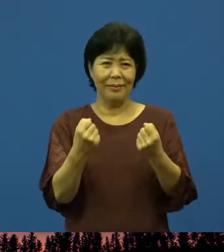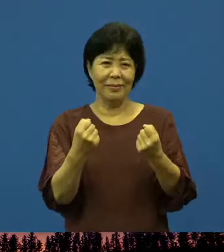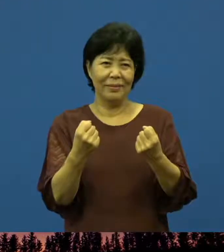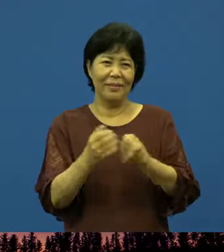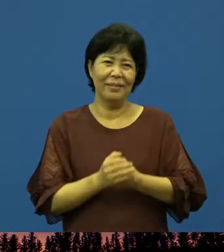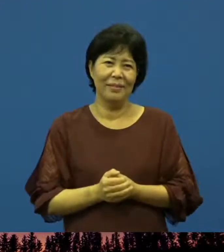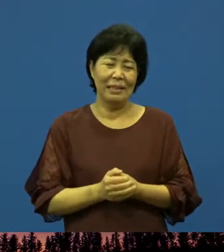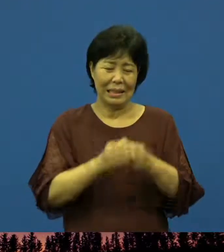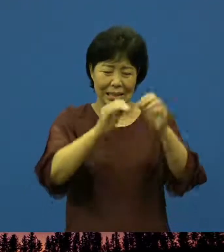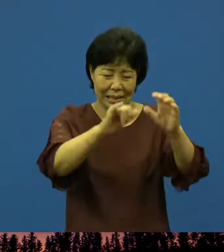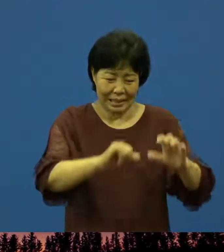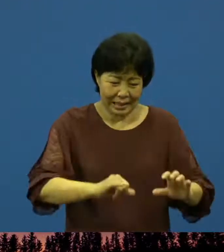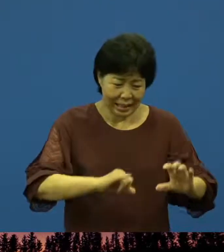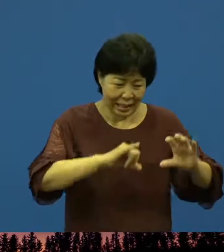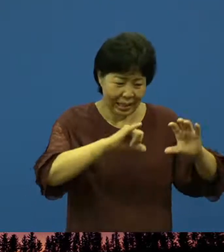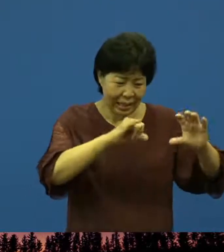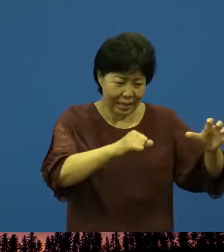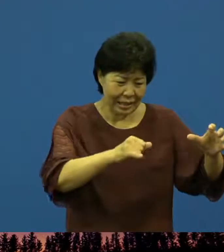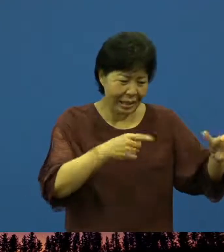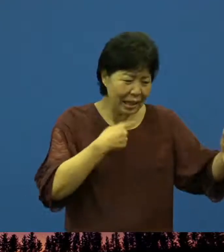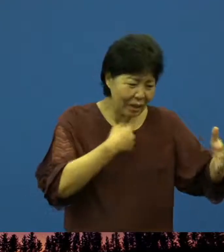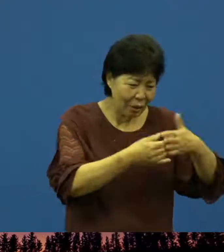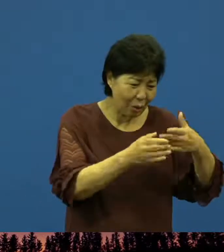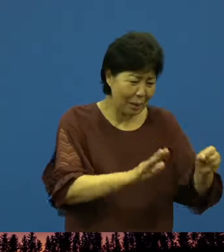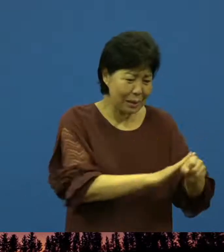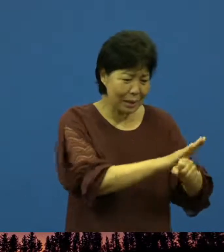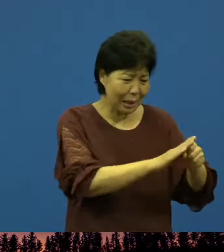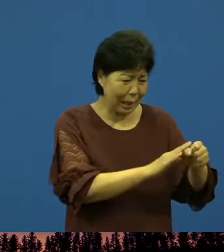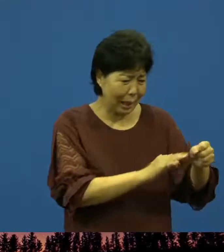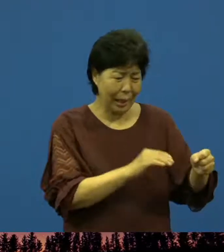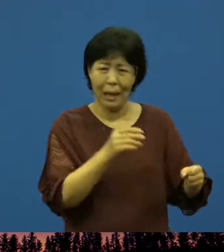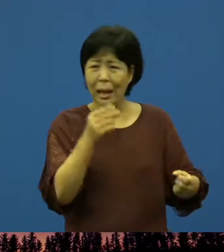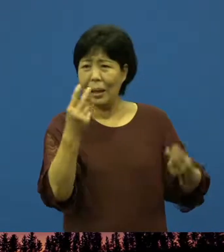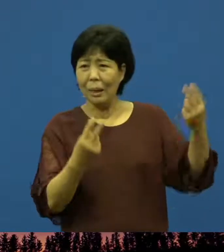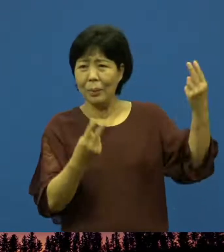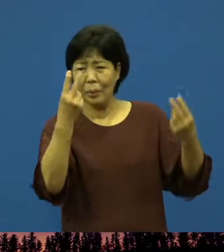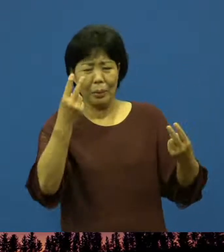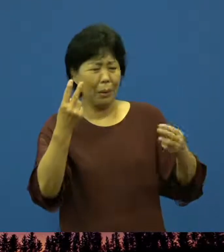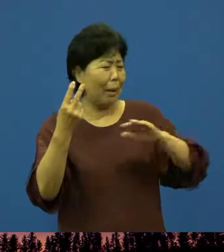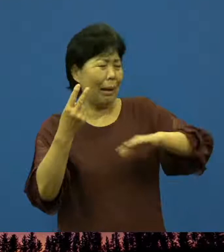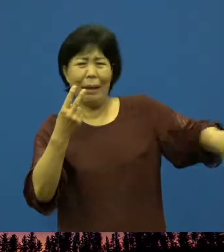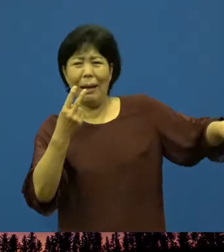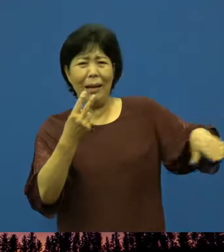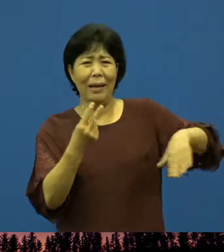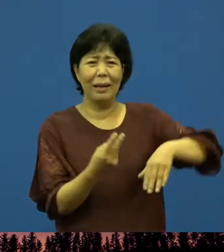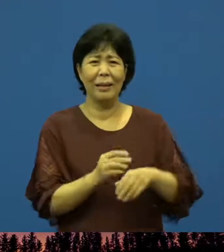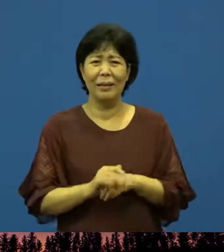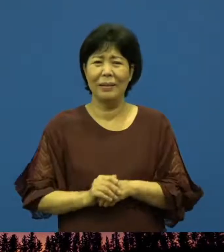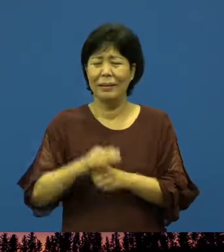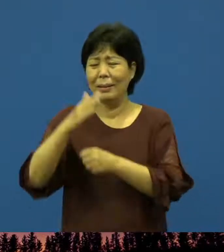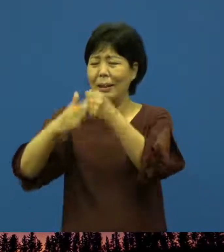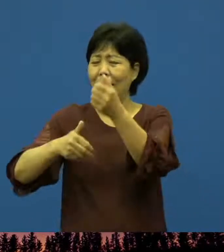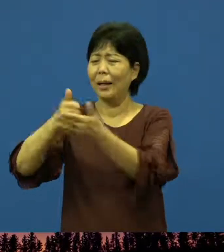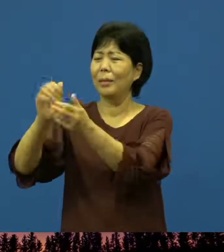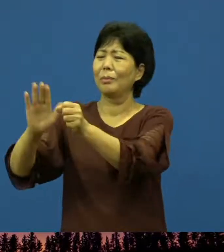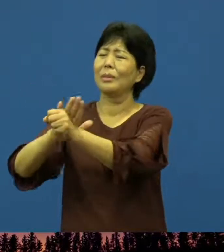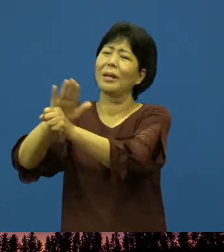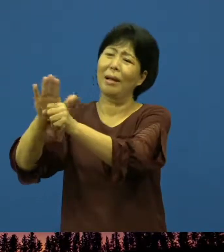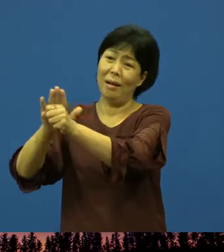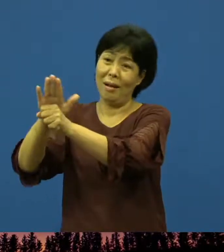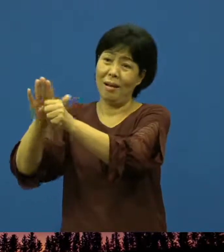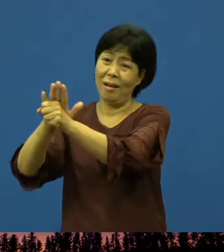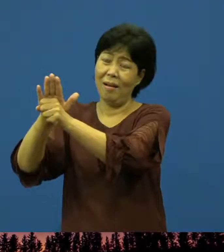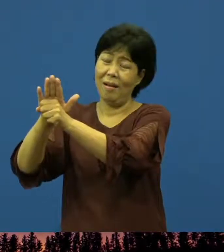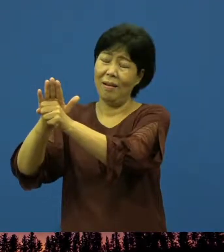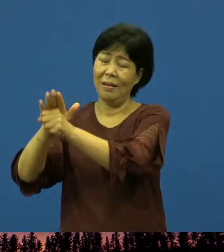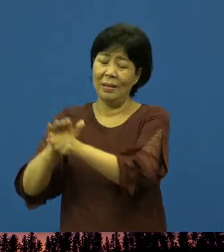우리가 세상에서 경험할 수 있는 그런 사랑이 아니에요. 굉장히 강도 높은 사랑이란 말이죠. 아가페 사랑이죠. 그러니까